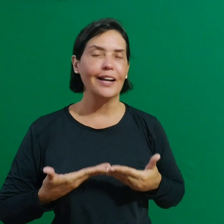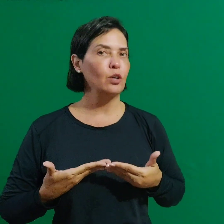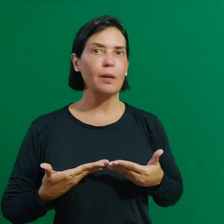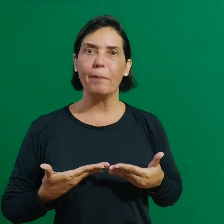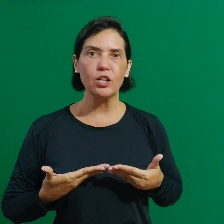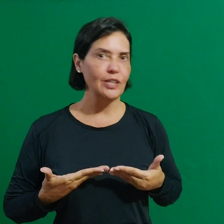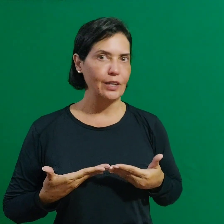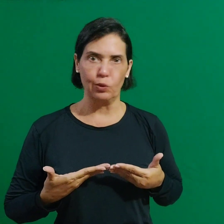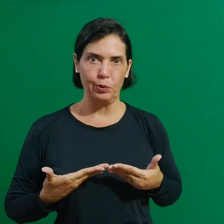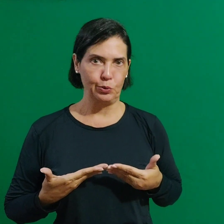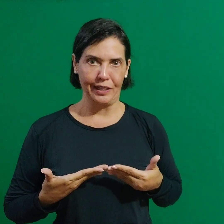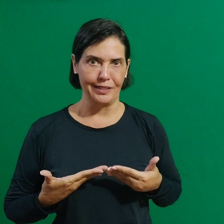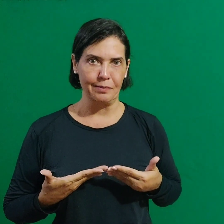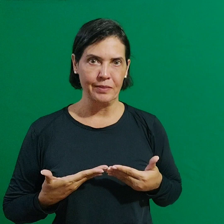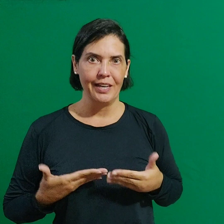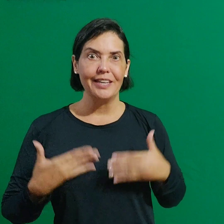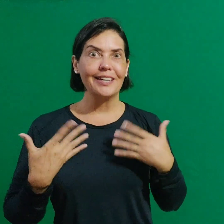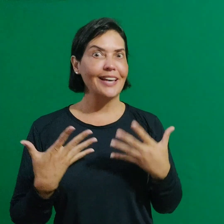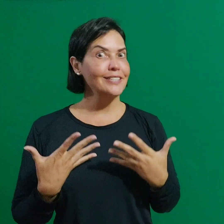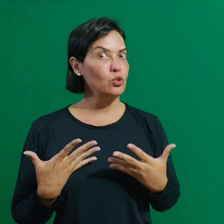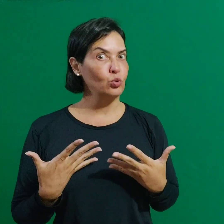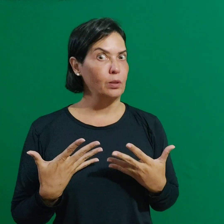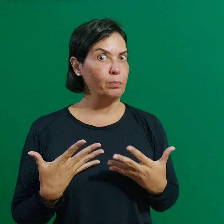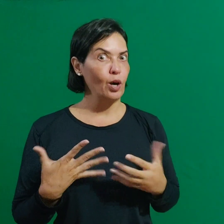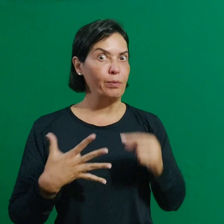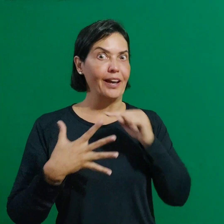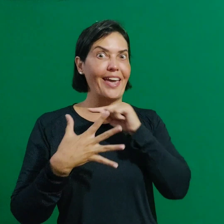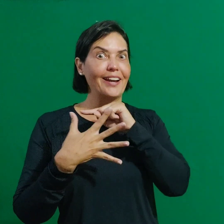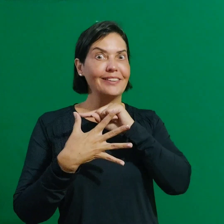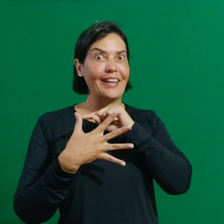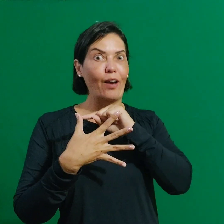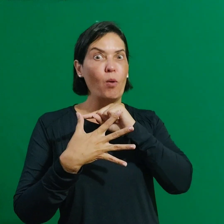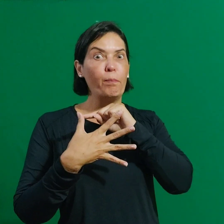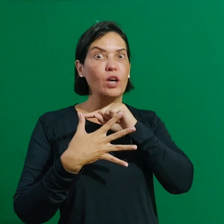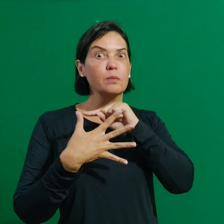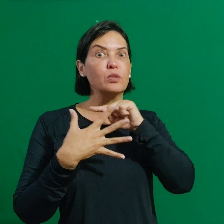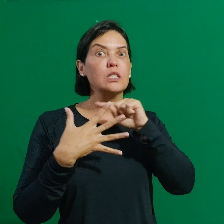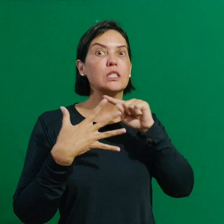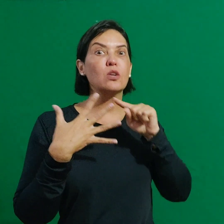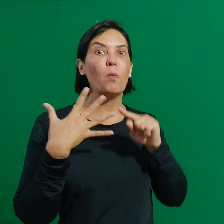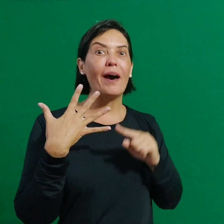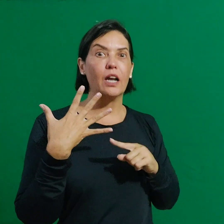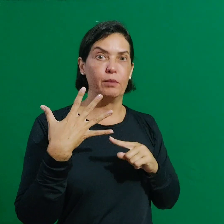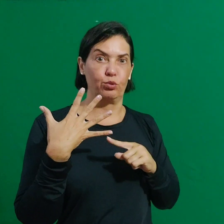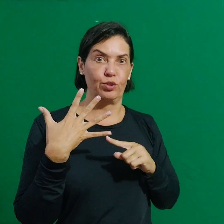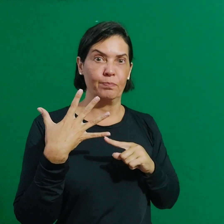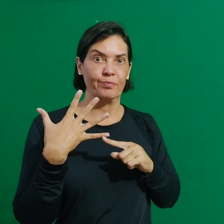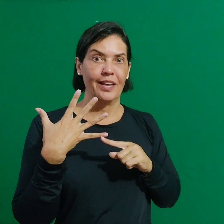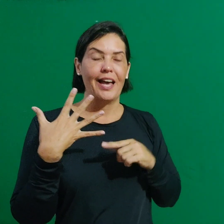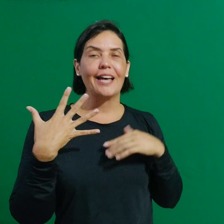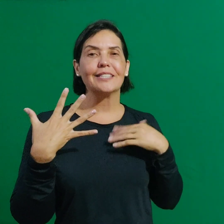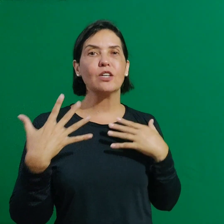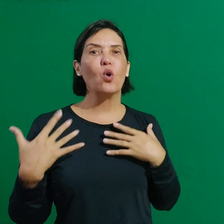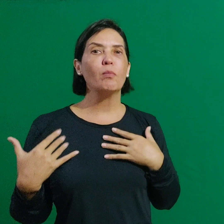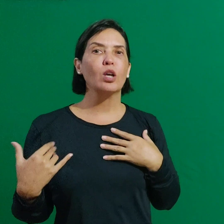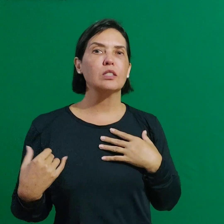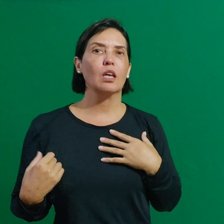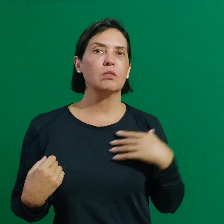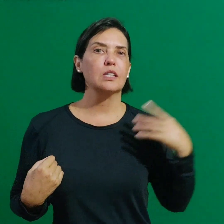não depende da língua portuguesa. E nessa estrutura própria, ela é composta por 5 parâmetros. Assim como nós temos na